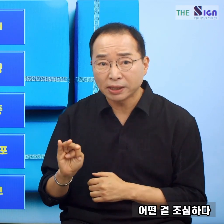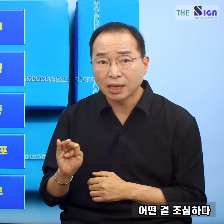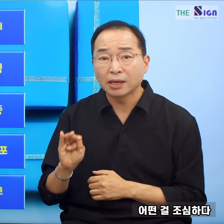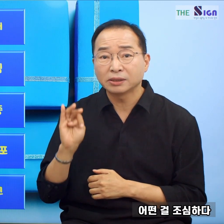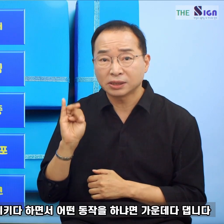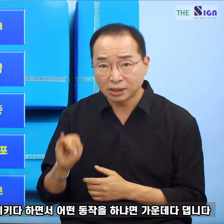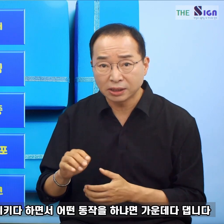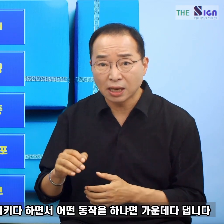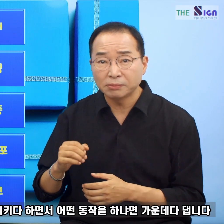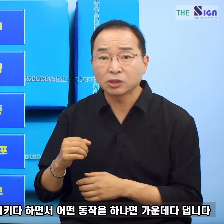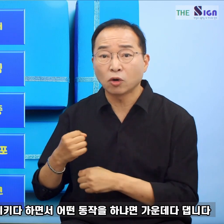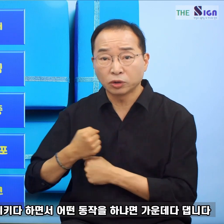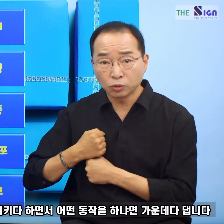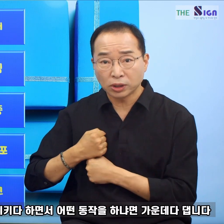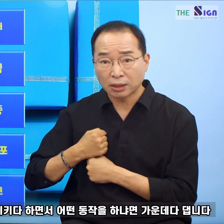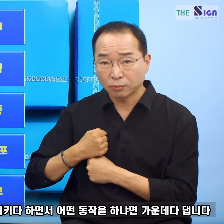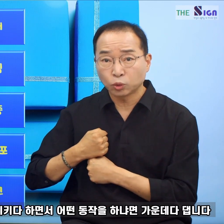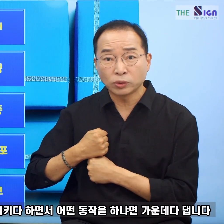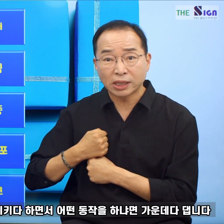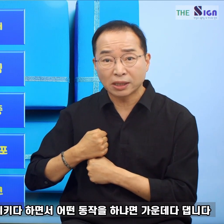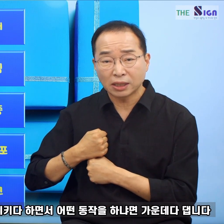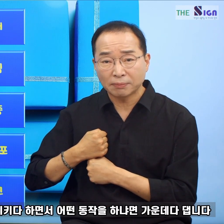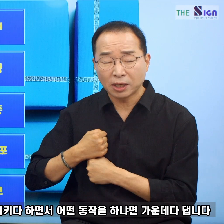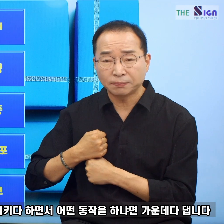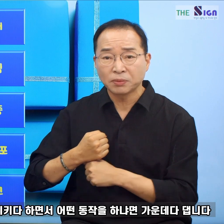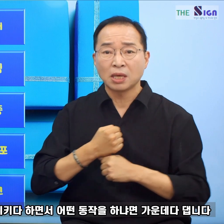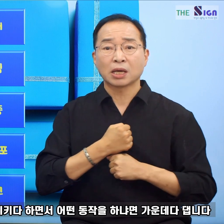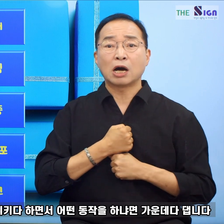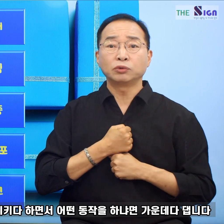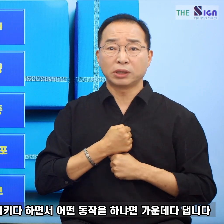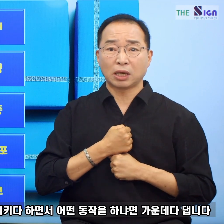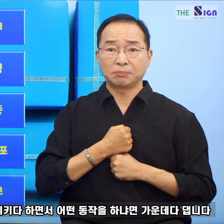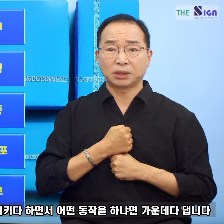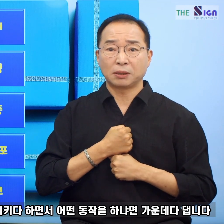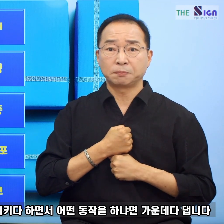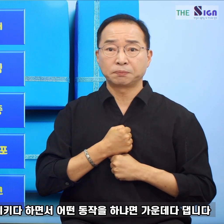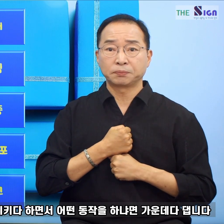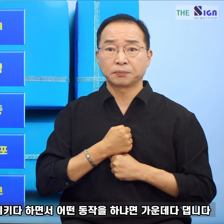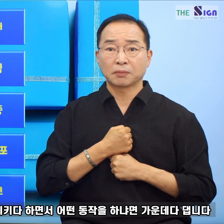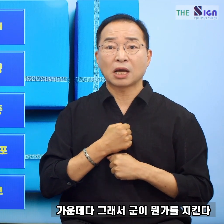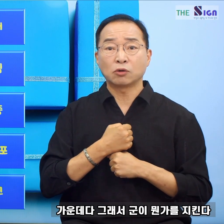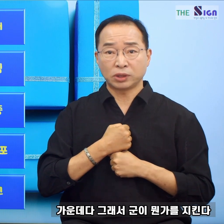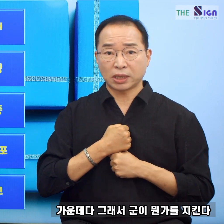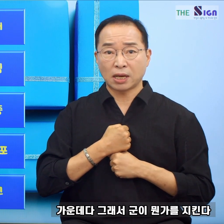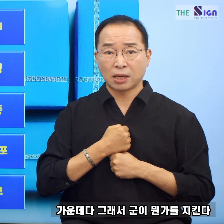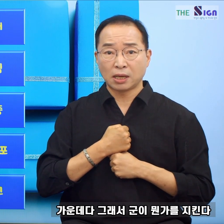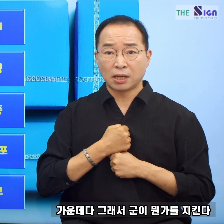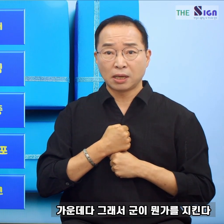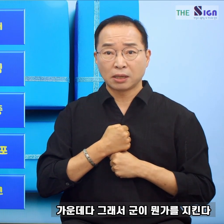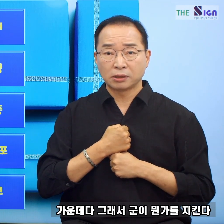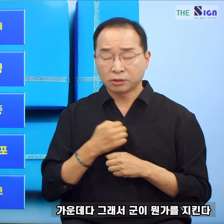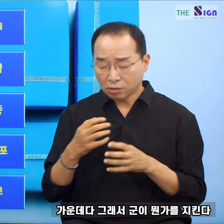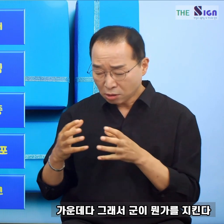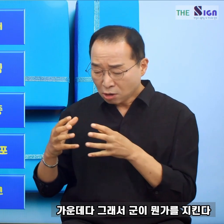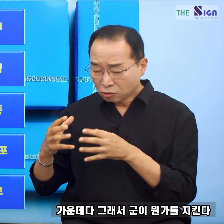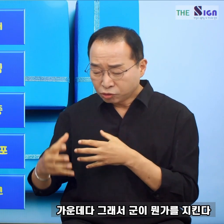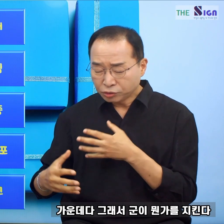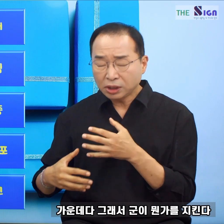조심하다, 지키다 하면서 어떤 동작을 하냐면 가운데다 갑니다. 가운데다. 그래서 군이